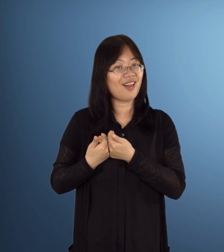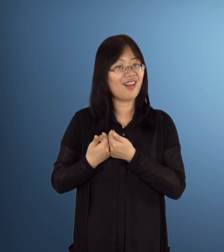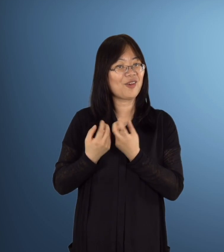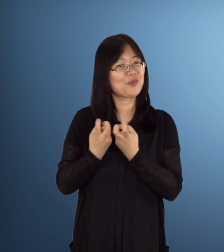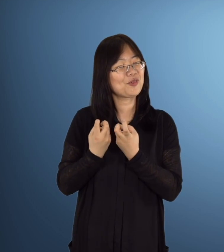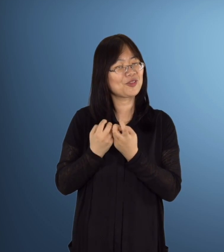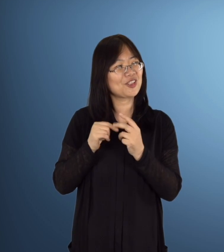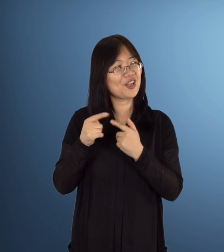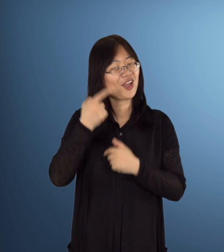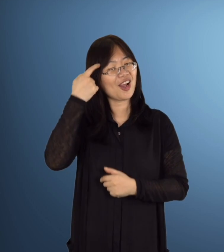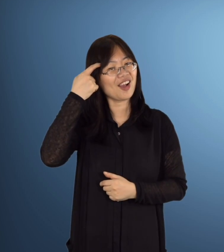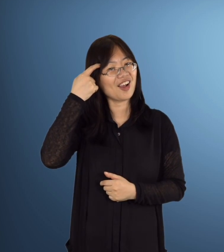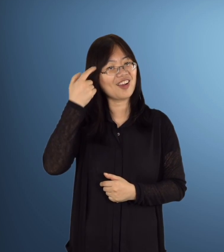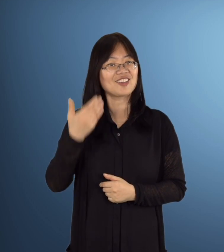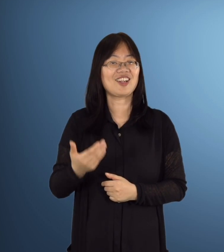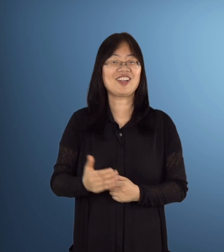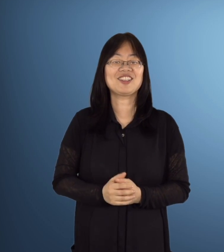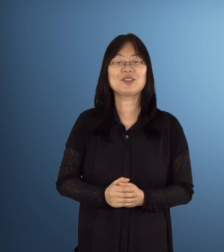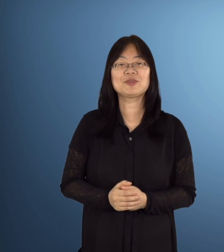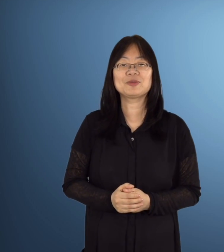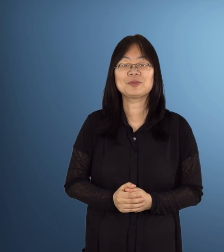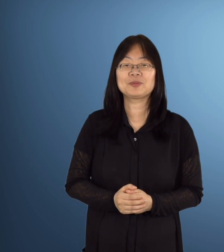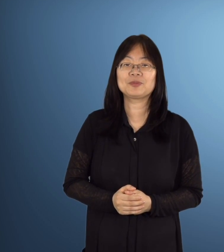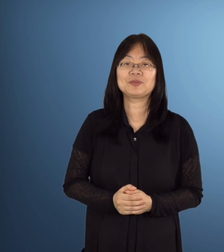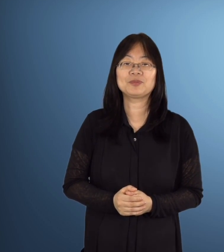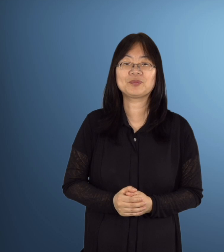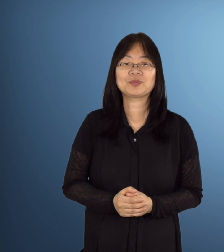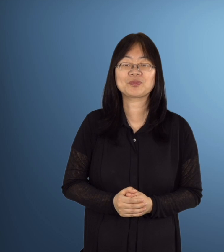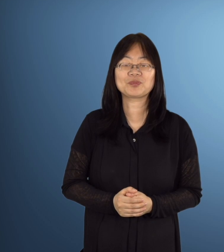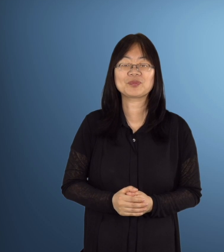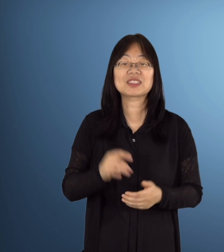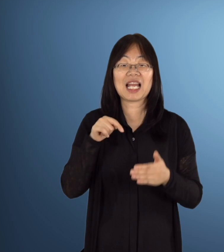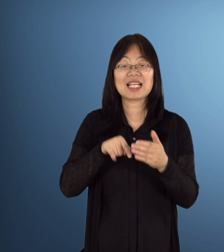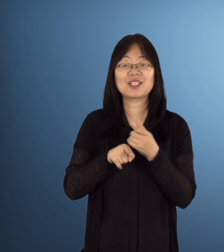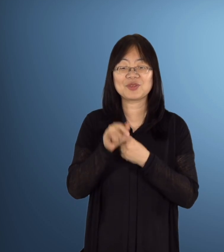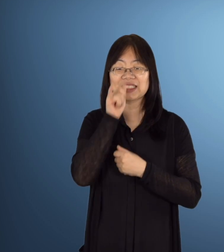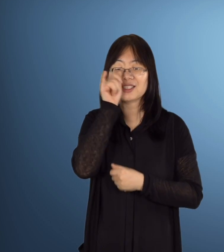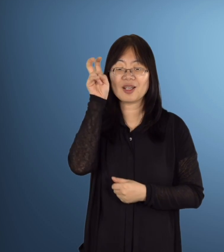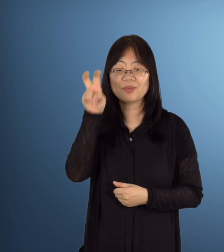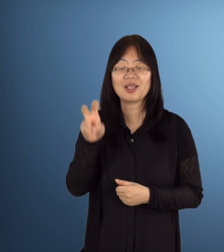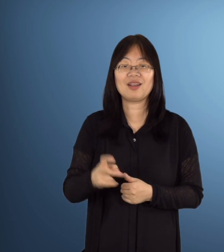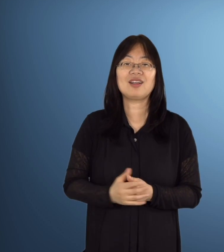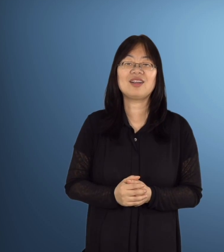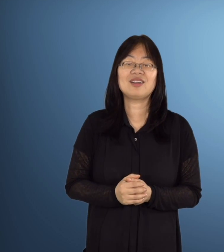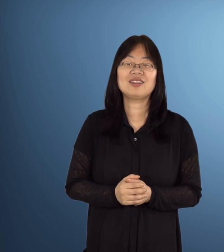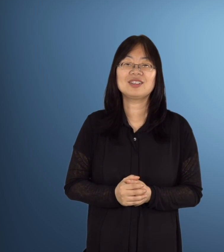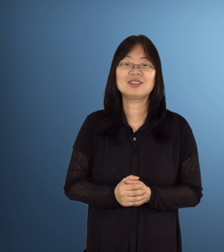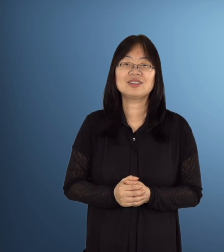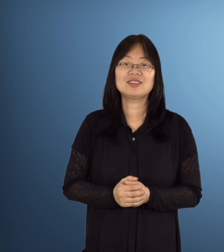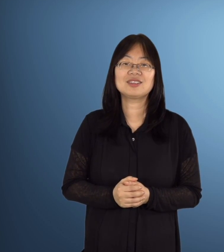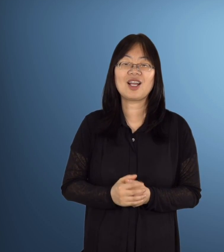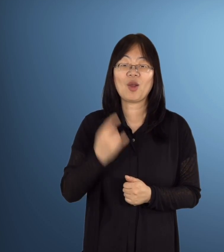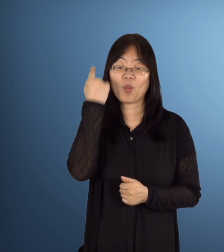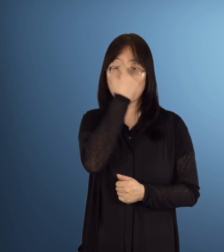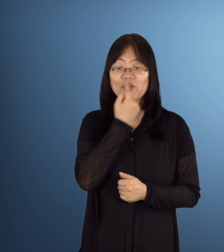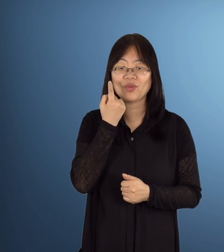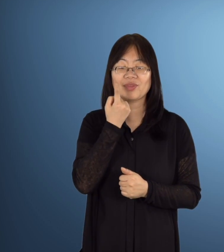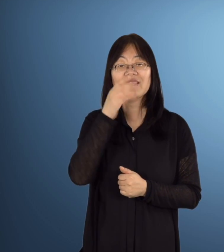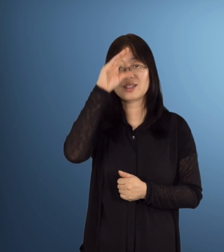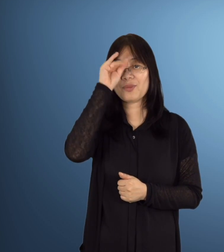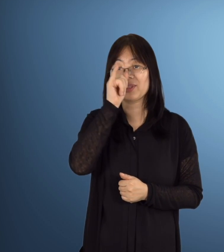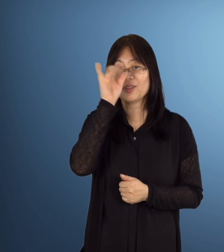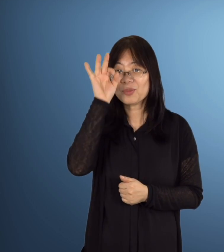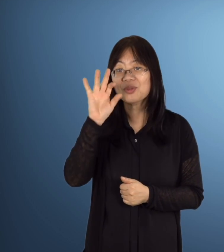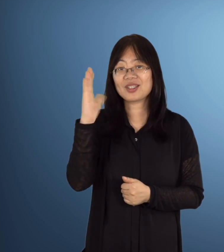어떻게 이해를 해야 되나? 뭐 또 사연이 있겠죠? 예. 그 얼굴도